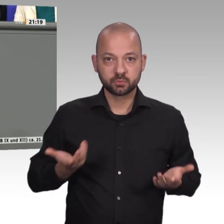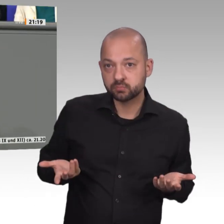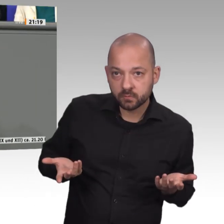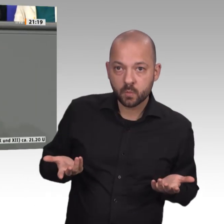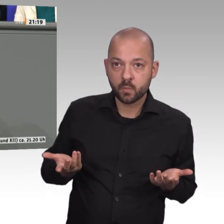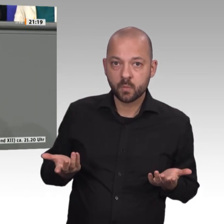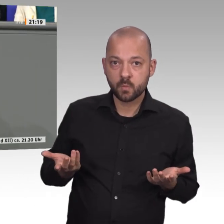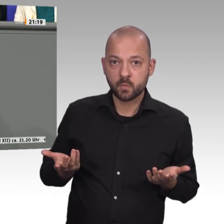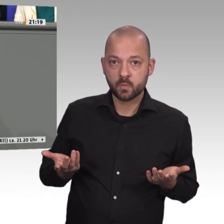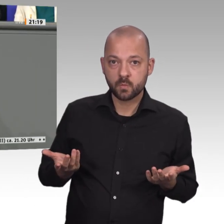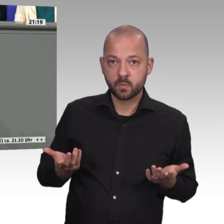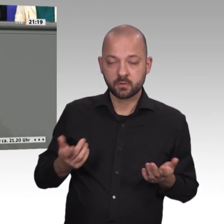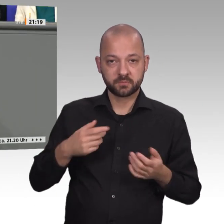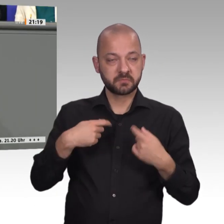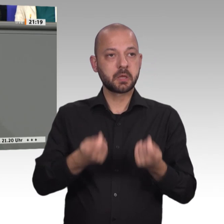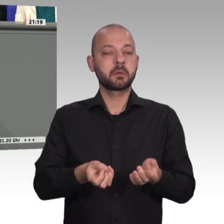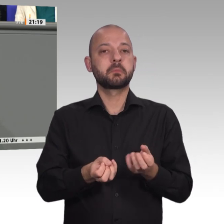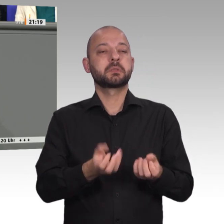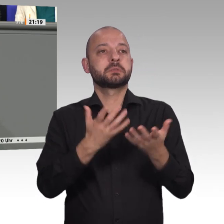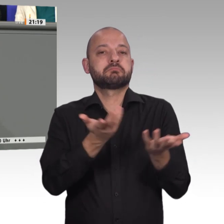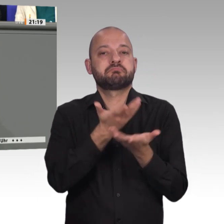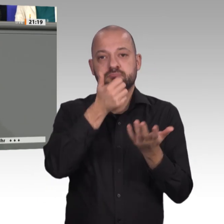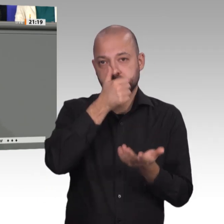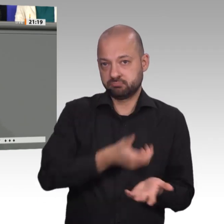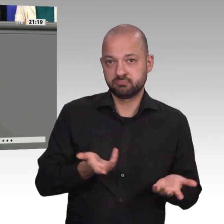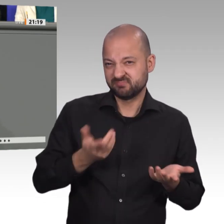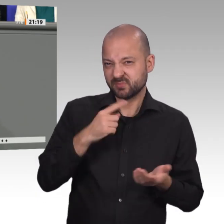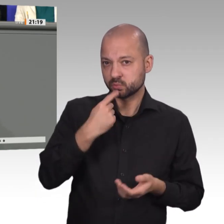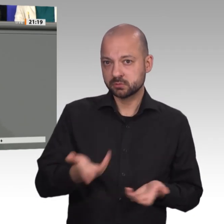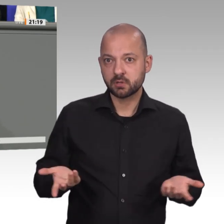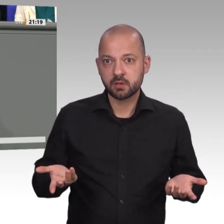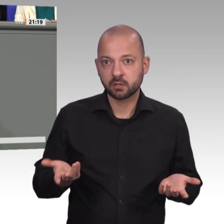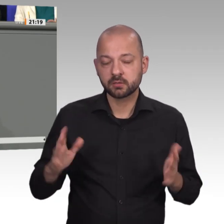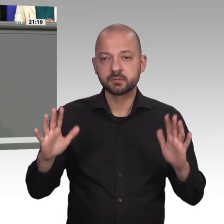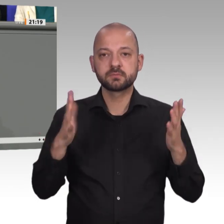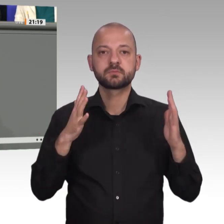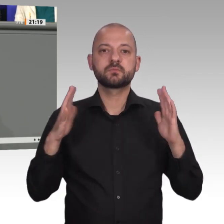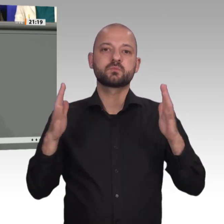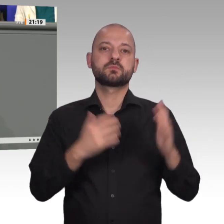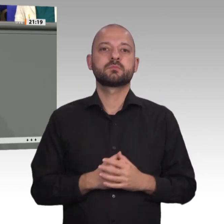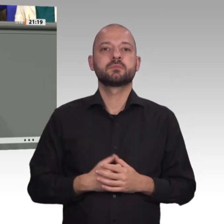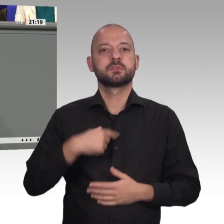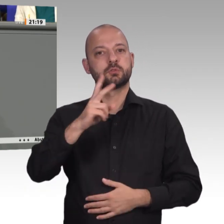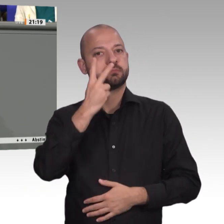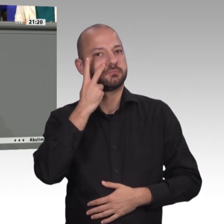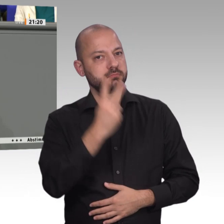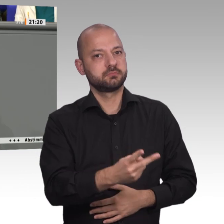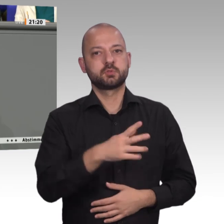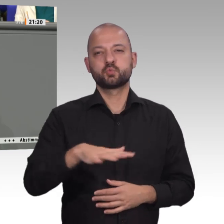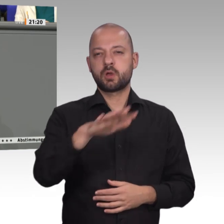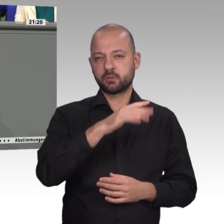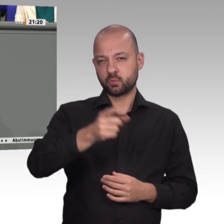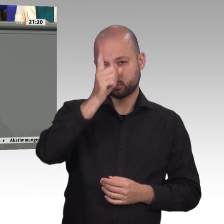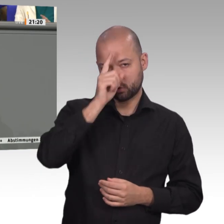und bleiben wir beim Thema Arbeit. Es arbeiten immer mehr Menschen in Werkstätten und eben nicht